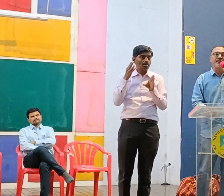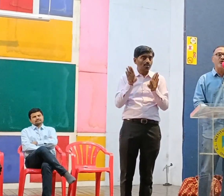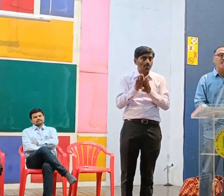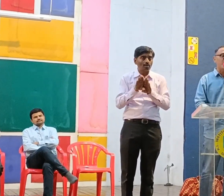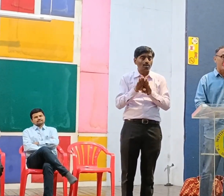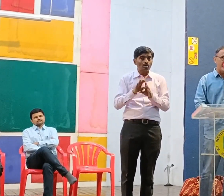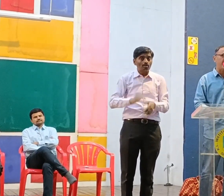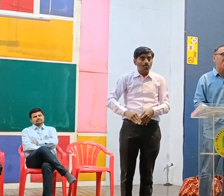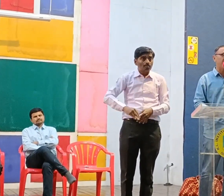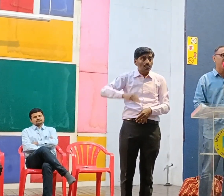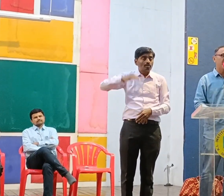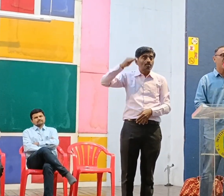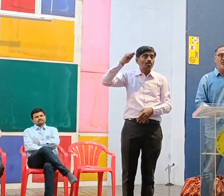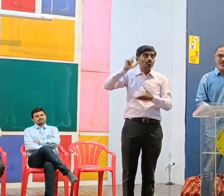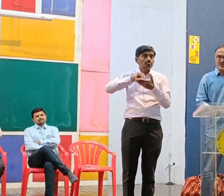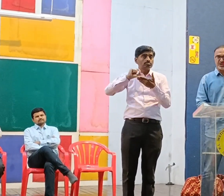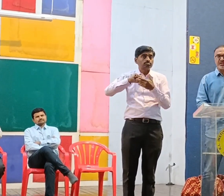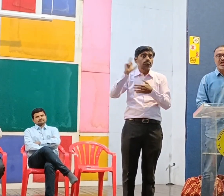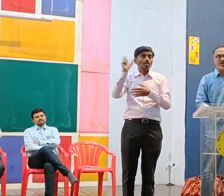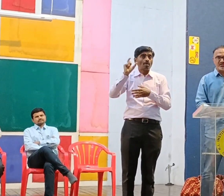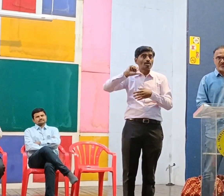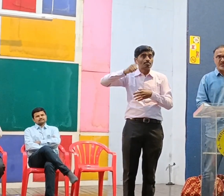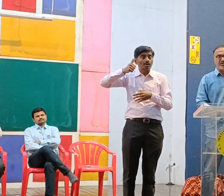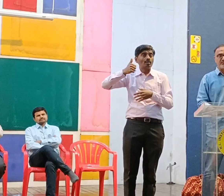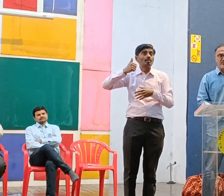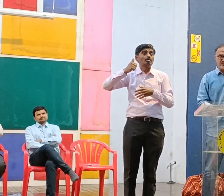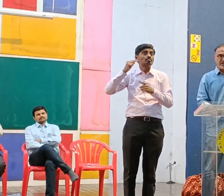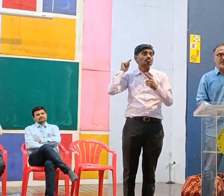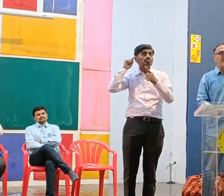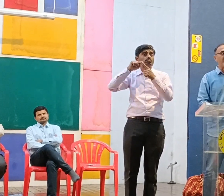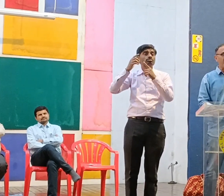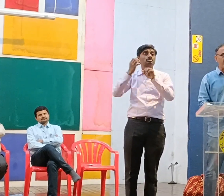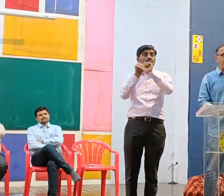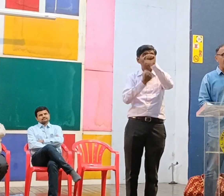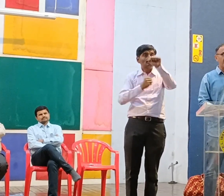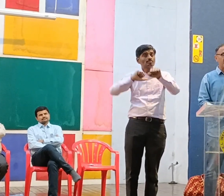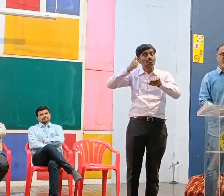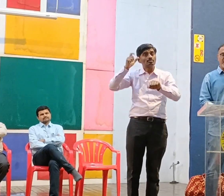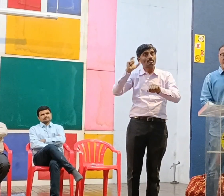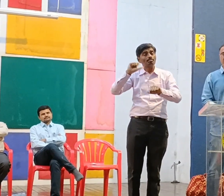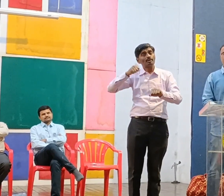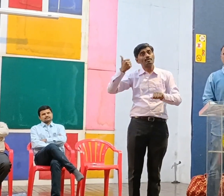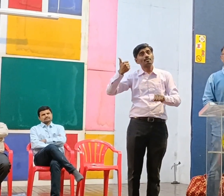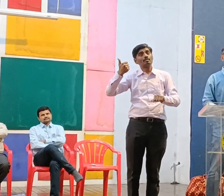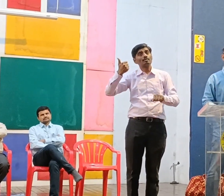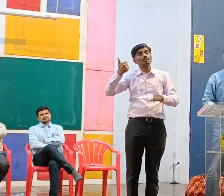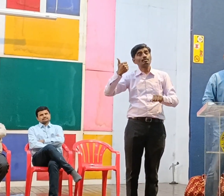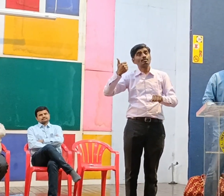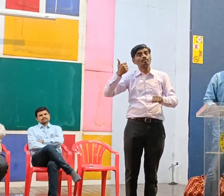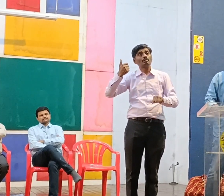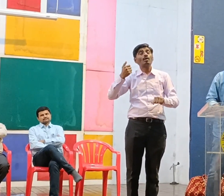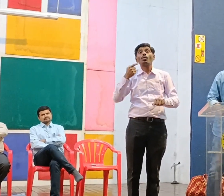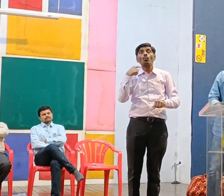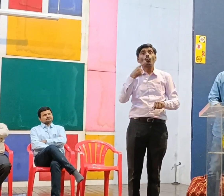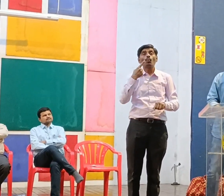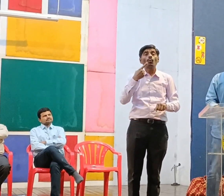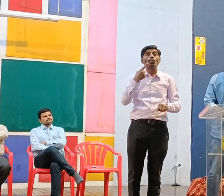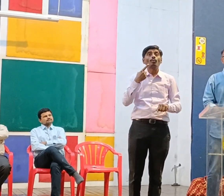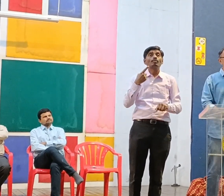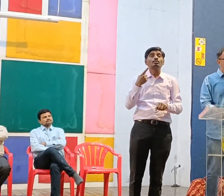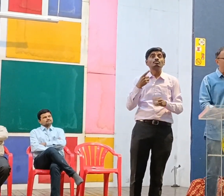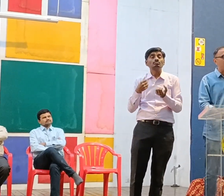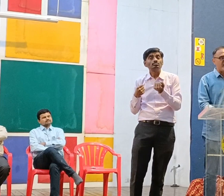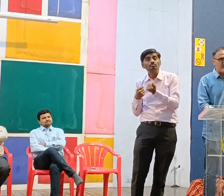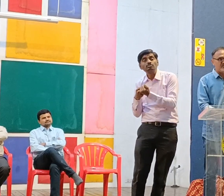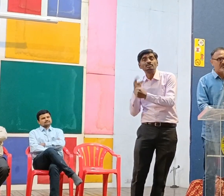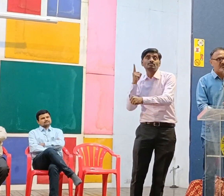કેલર કેટલું બધું ભણી, કોલેજ કરી, આગળ વધી, ડિગ્રી મેળવી અને એમાં સિંહ ફાળો આપ્યો એના ટીચર